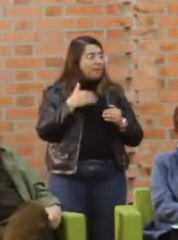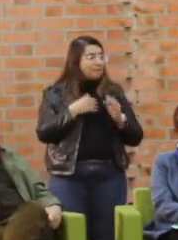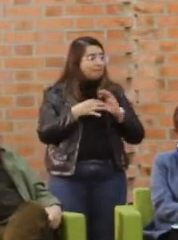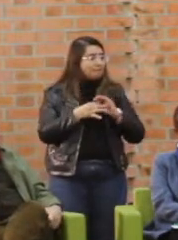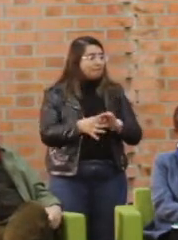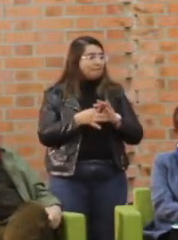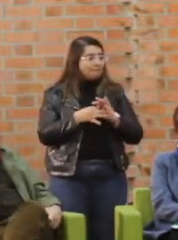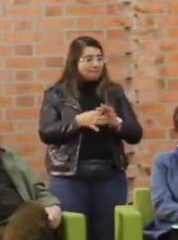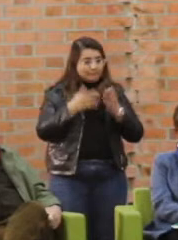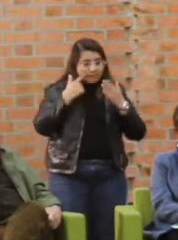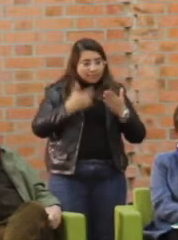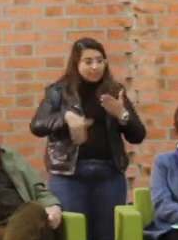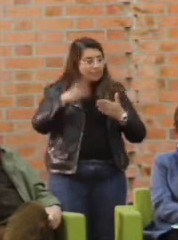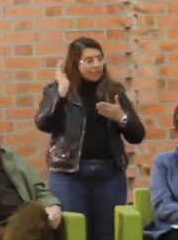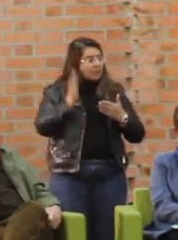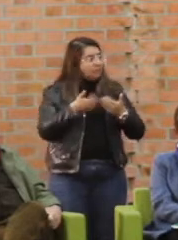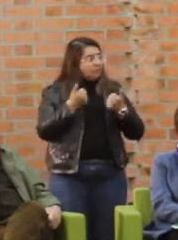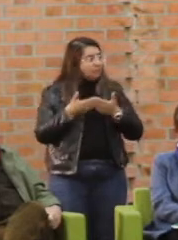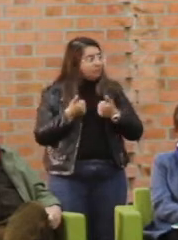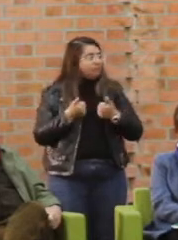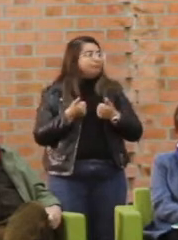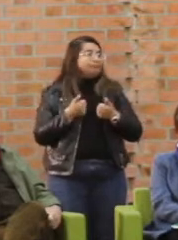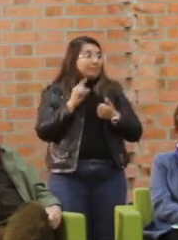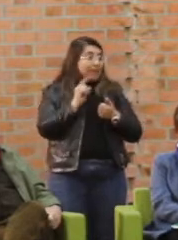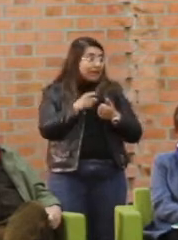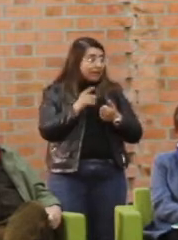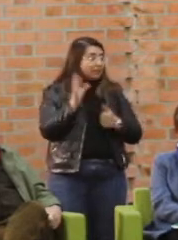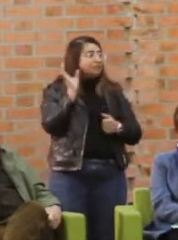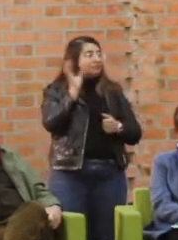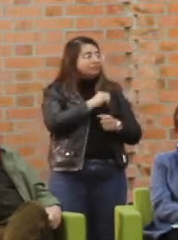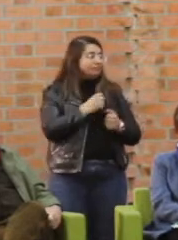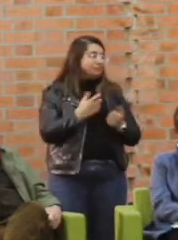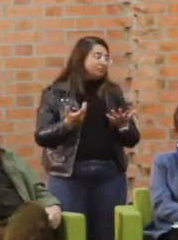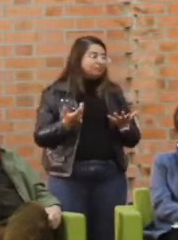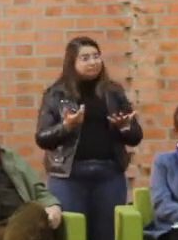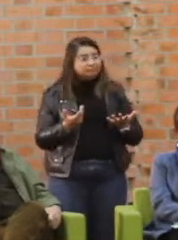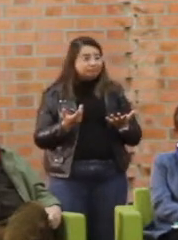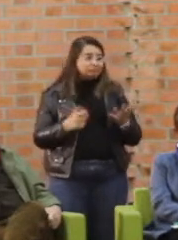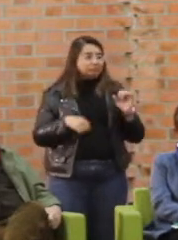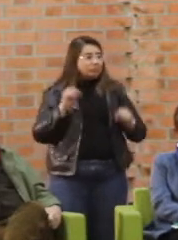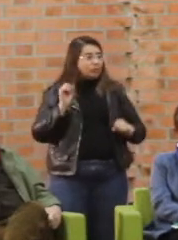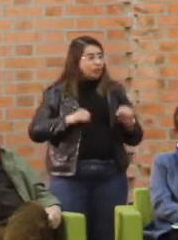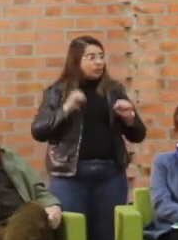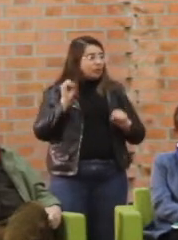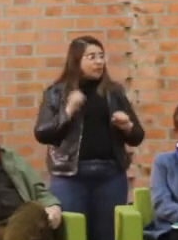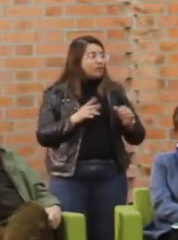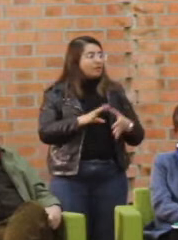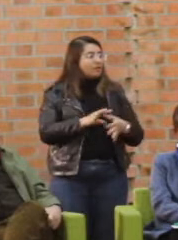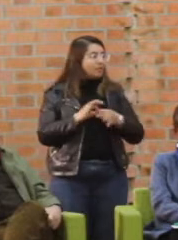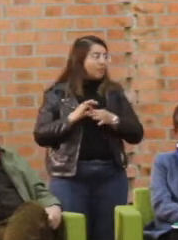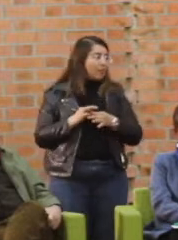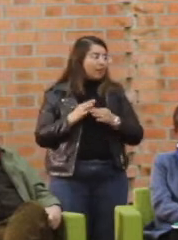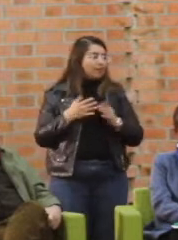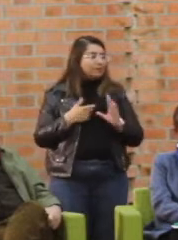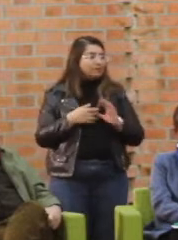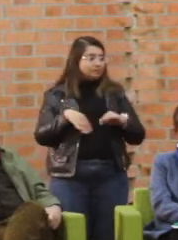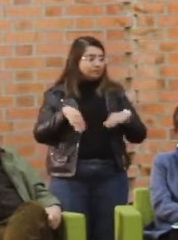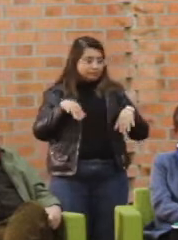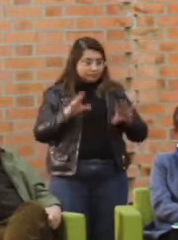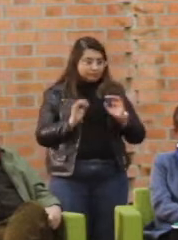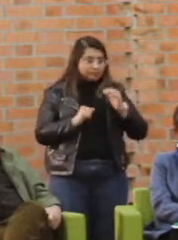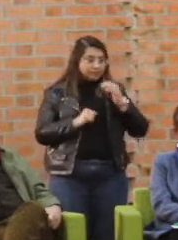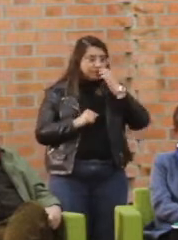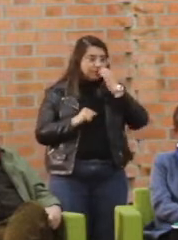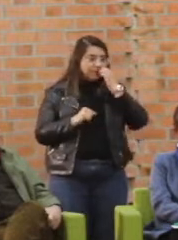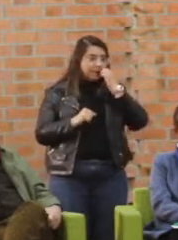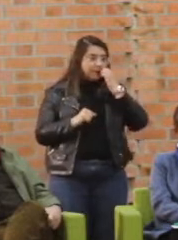un aborto a quien lo necesita Entonces ahí como que no hay la posibilidad de dividir las aguas tan claramente Pero bueno